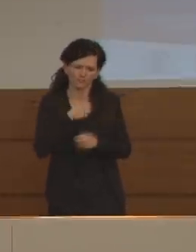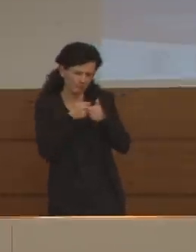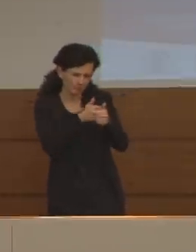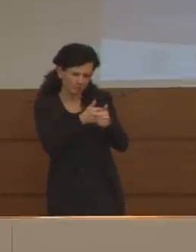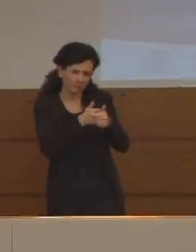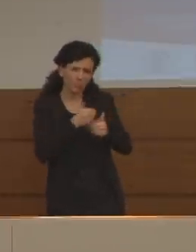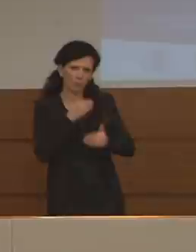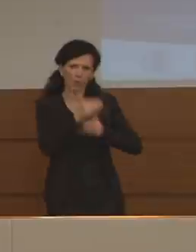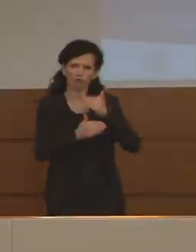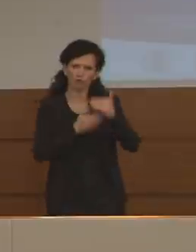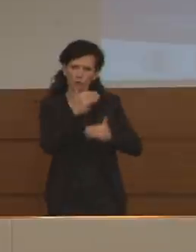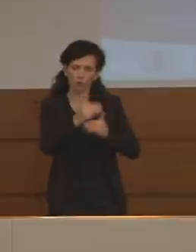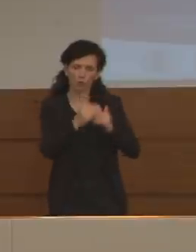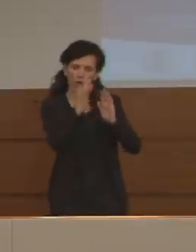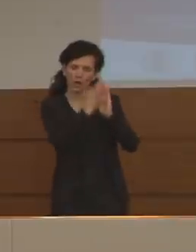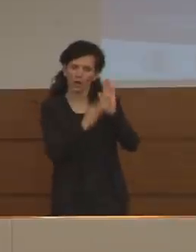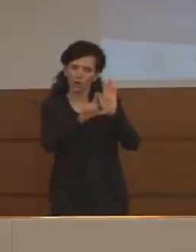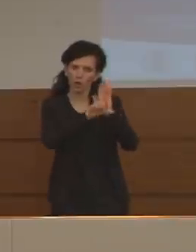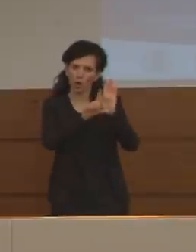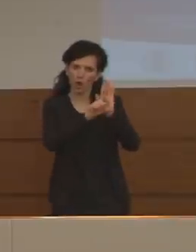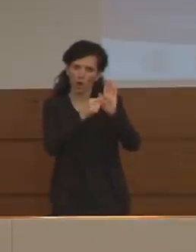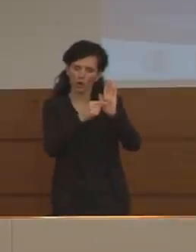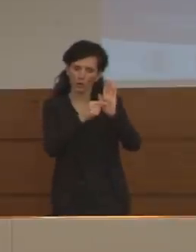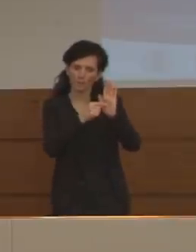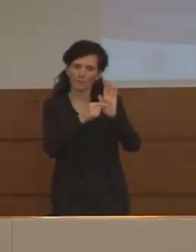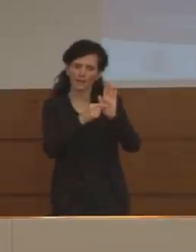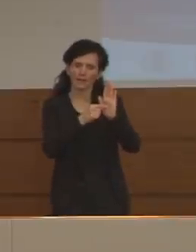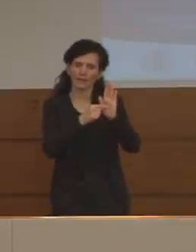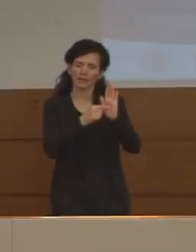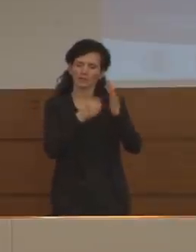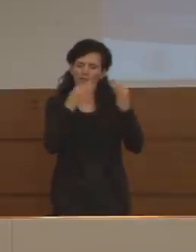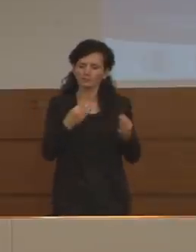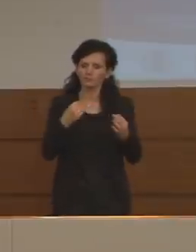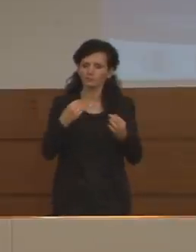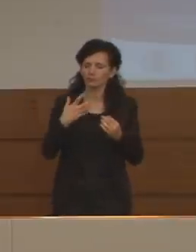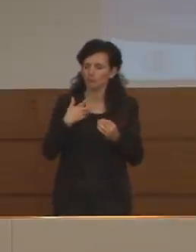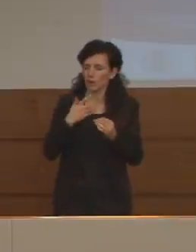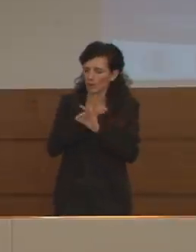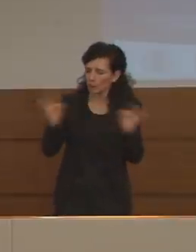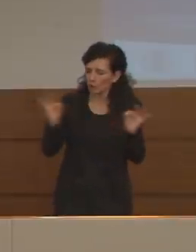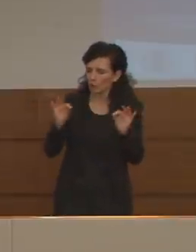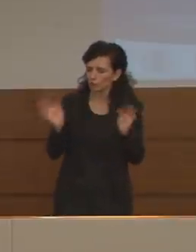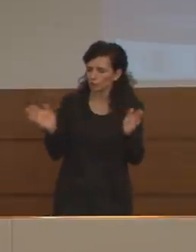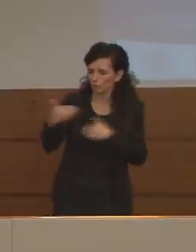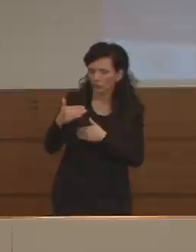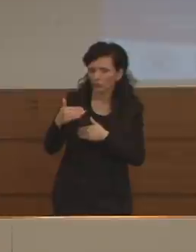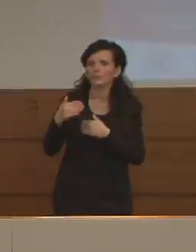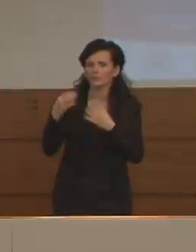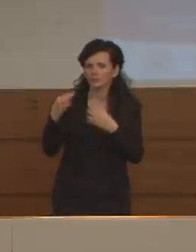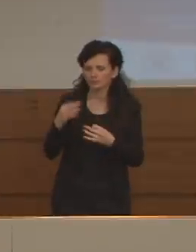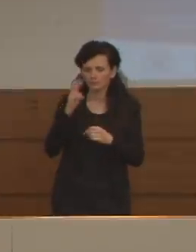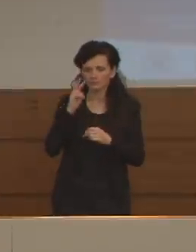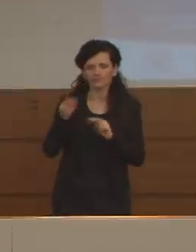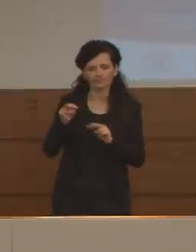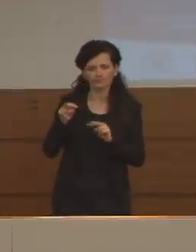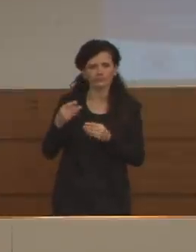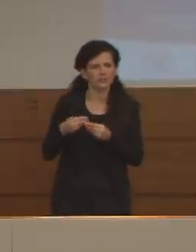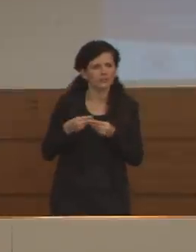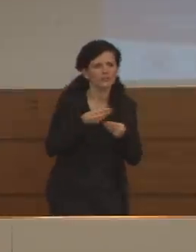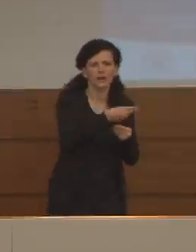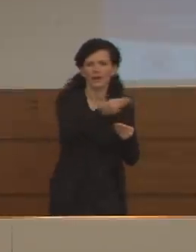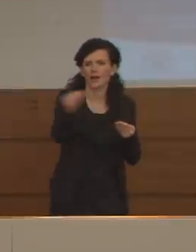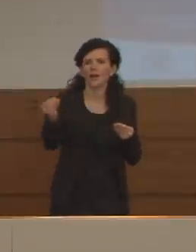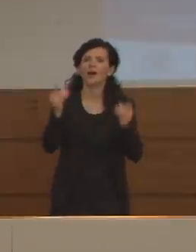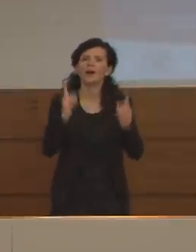norme e ottimizzazione delle risorse a seconda della tipologia di contesto e di funzione